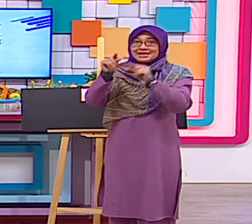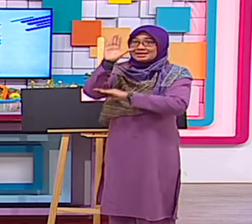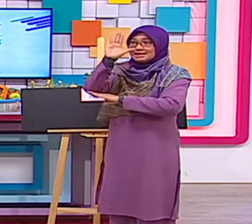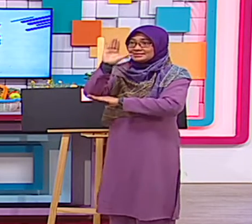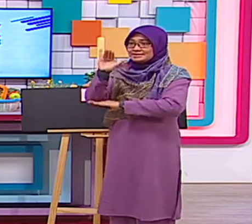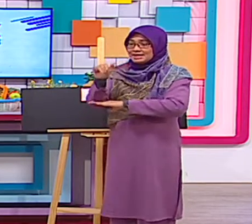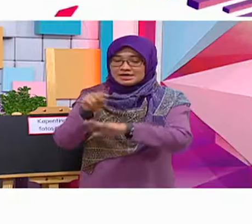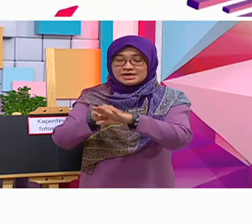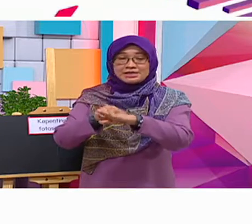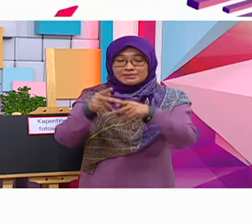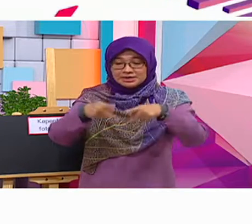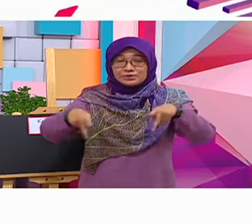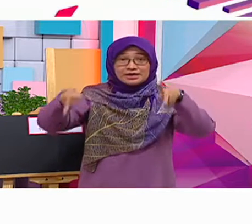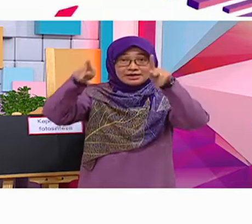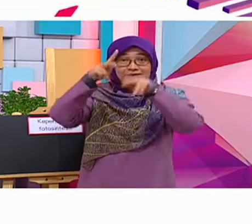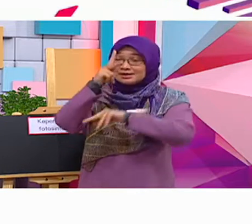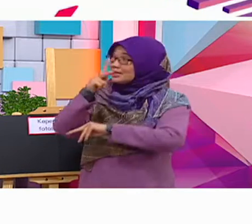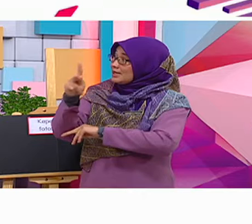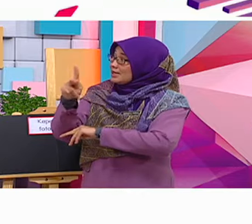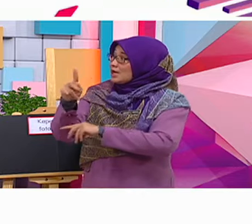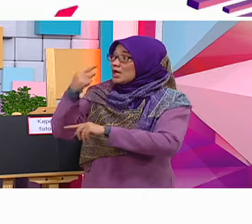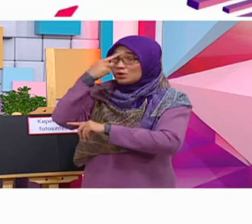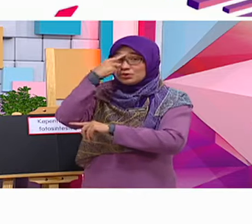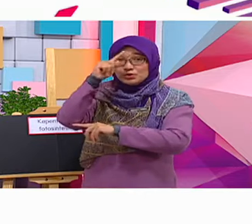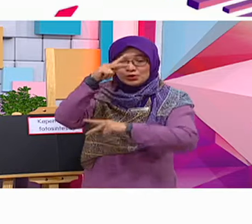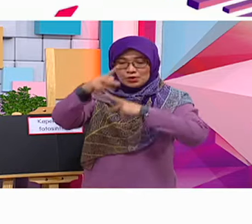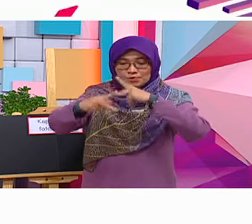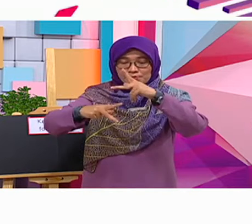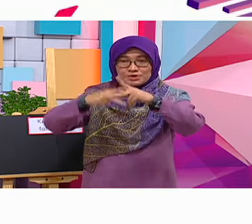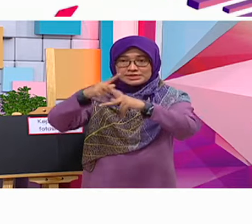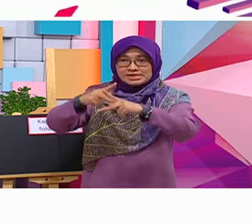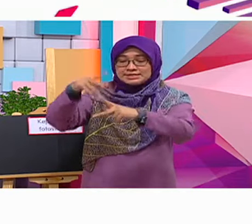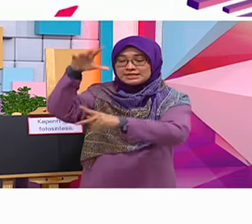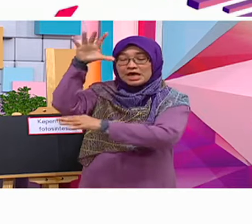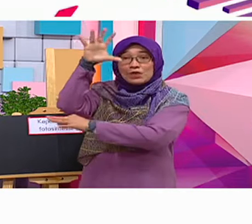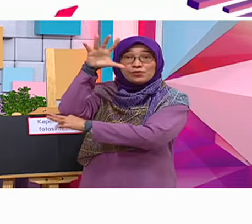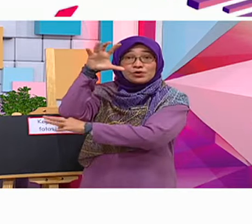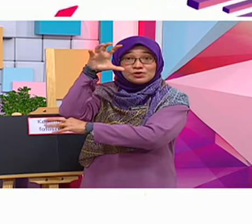Hai ges siang diperlukan untuk proses fotosintesis